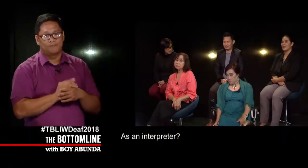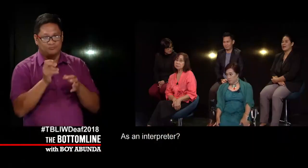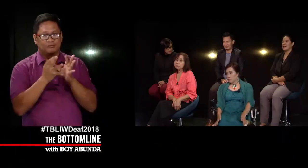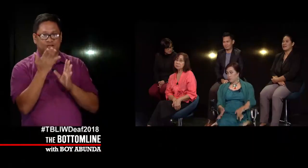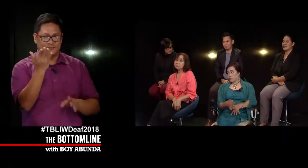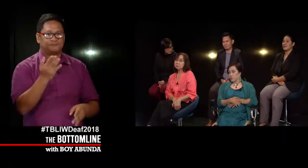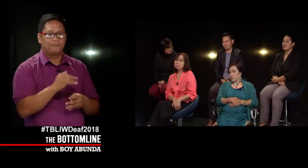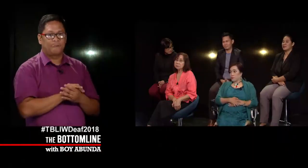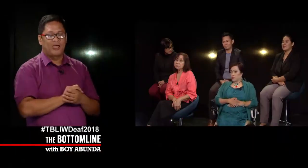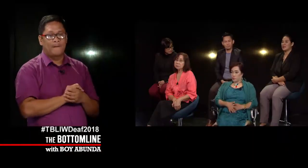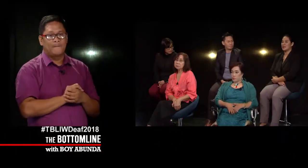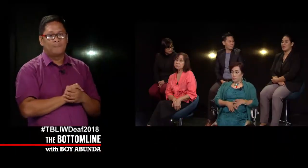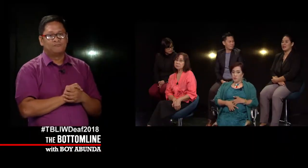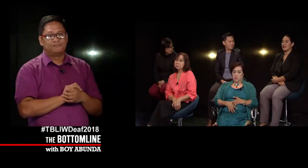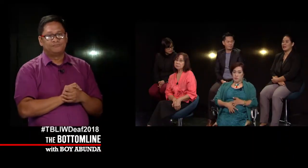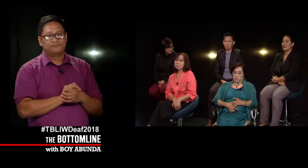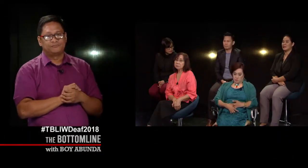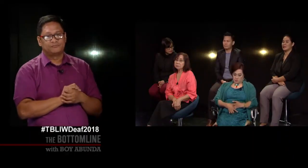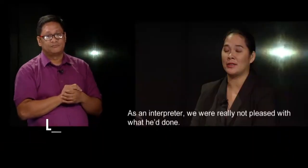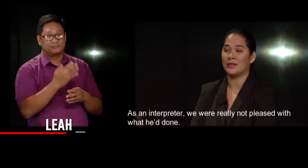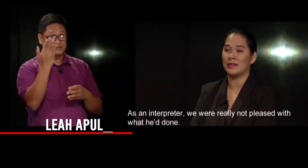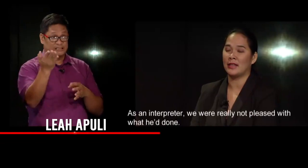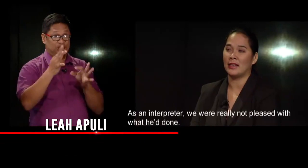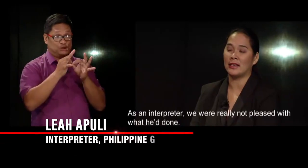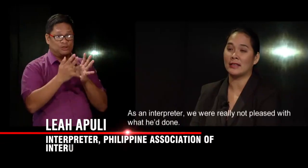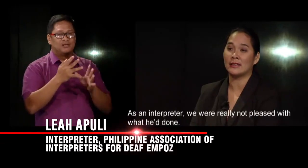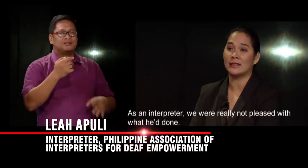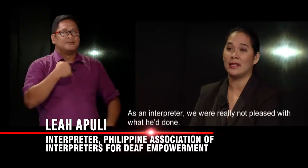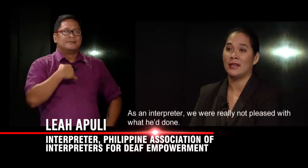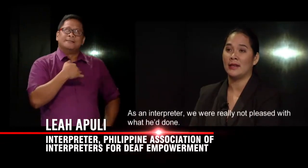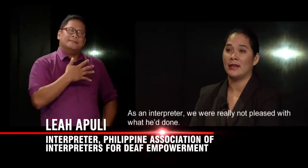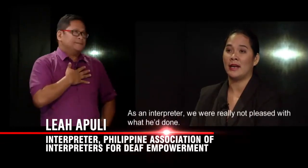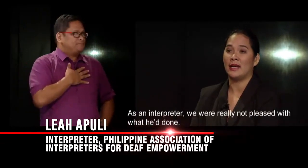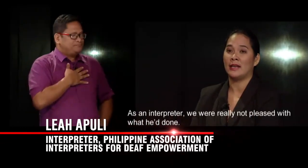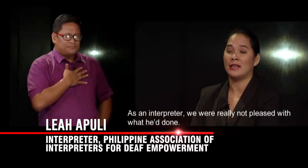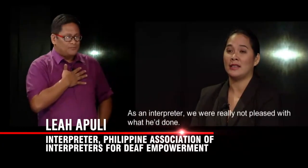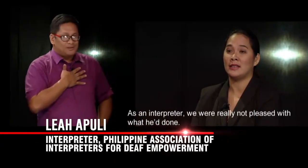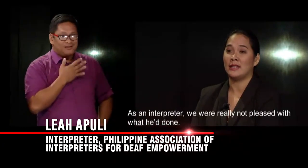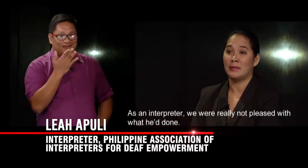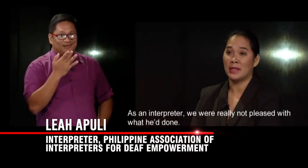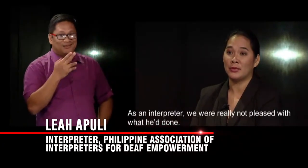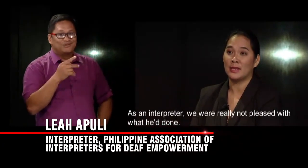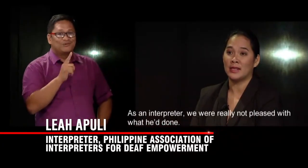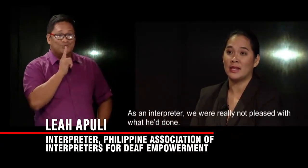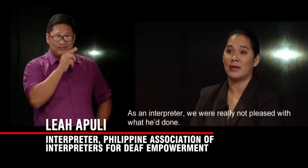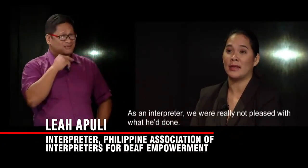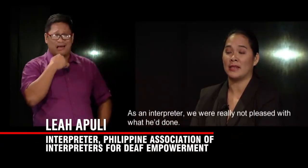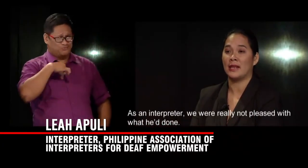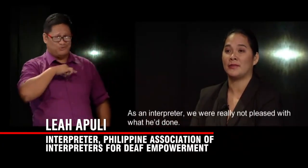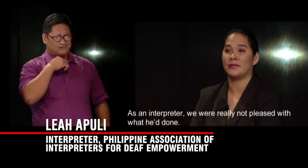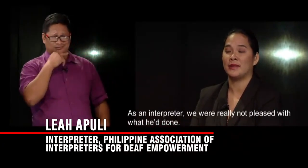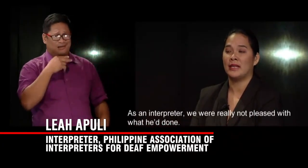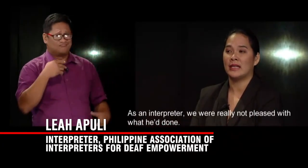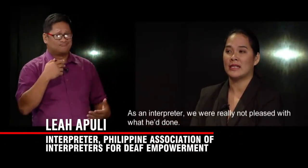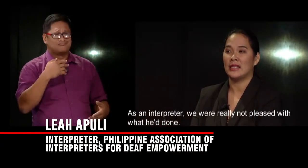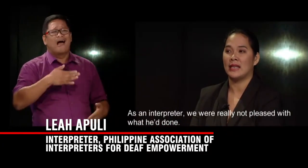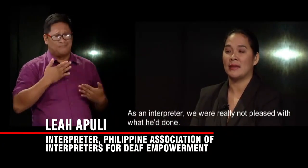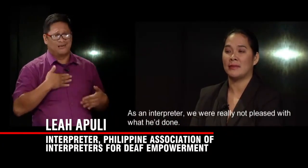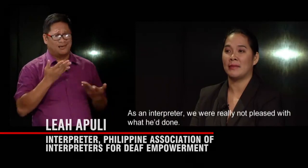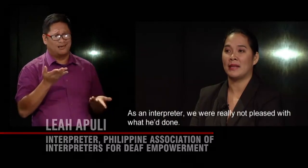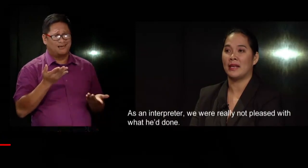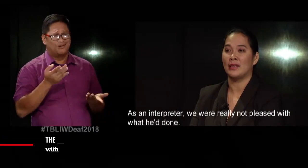interpreter. as an interpreter, I am talagang hindi kami natuwa sa ginawa niya.